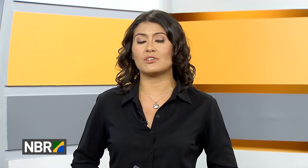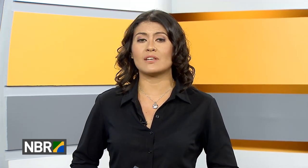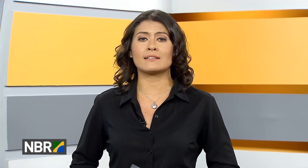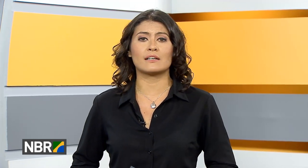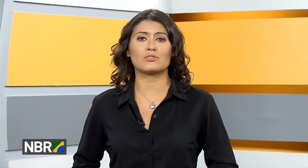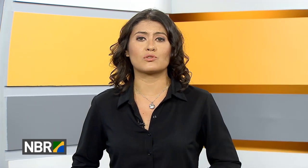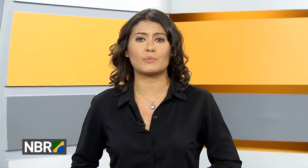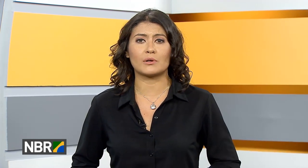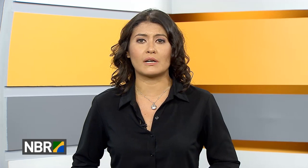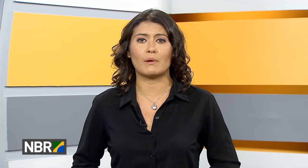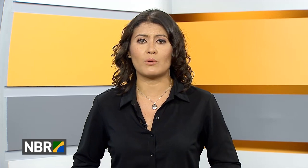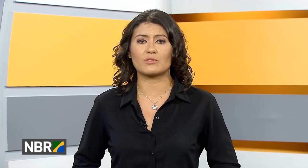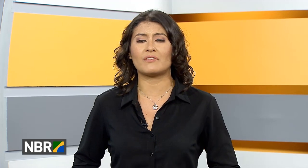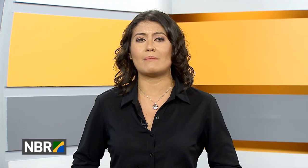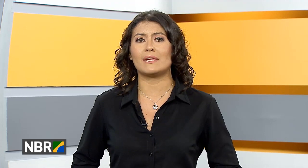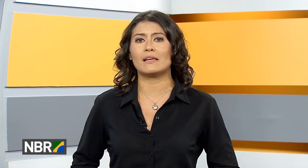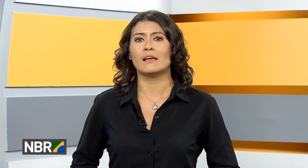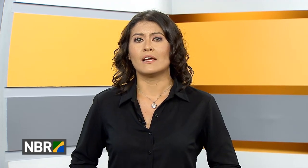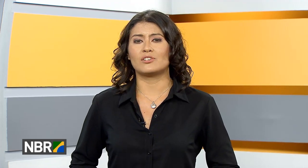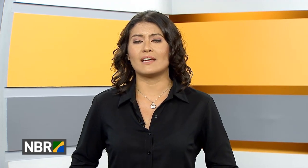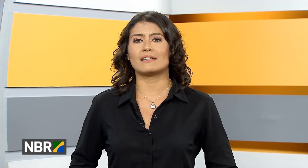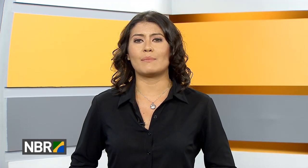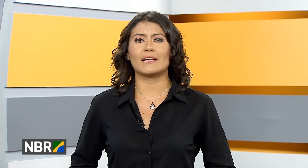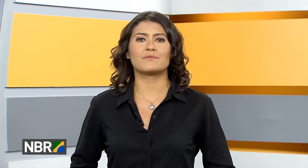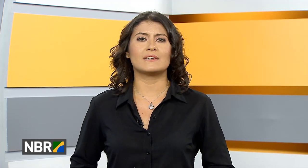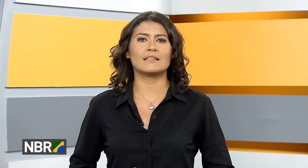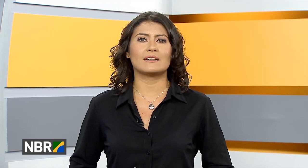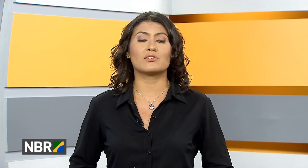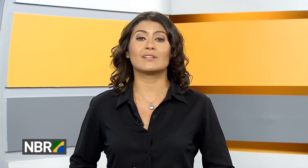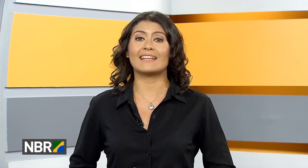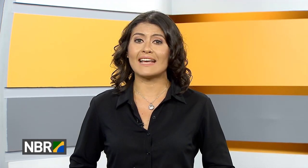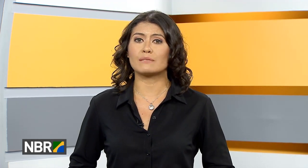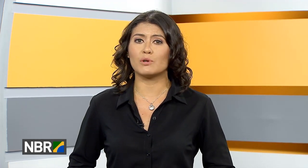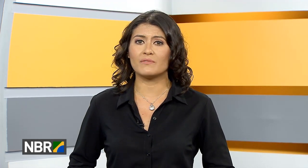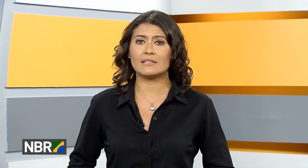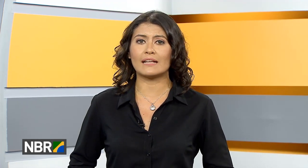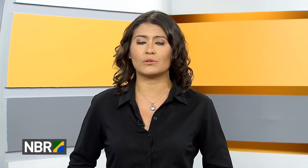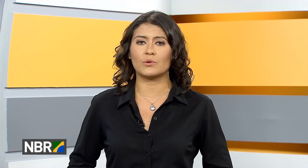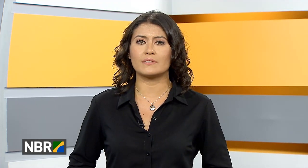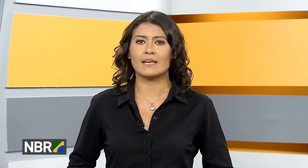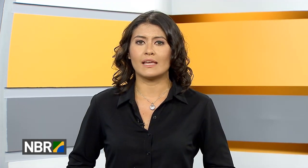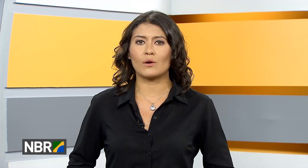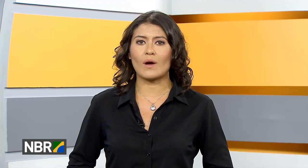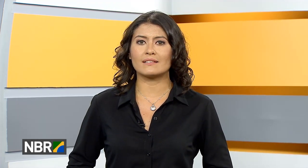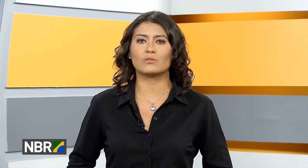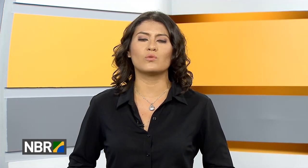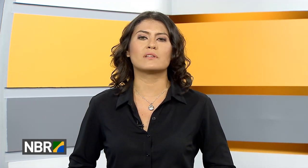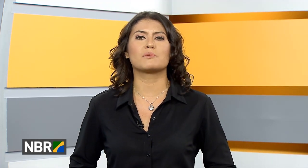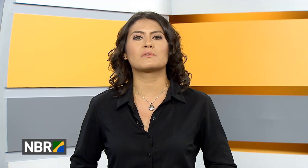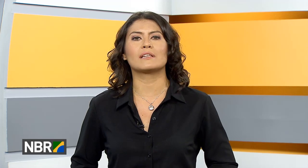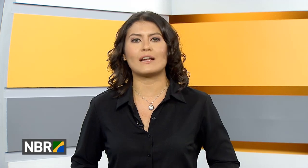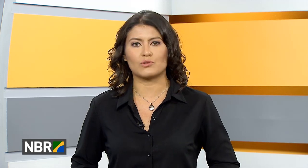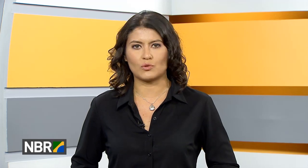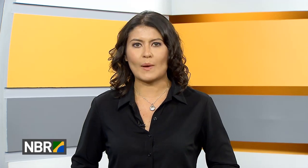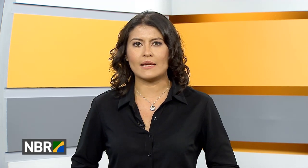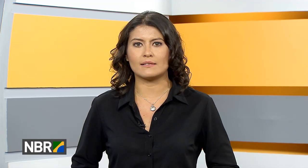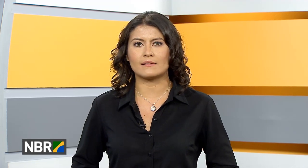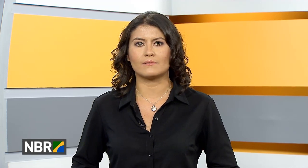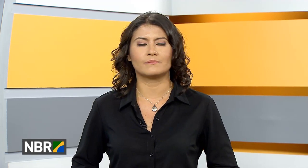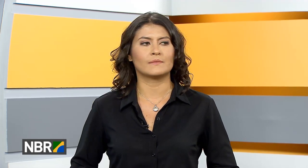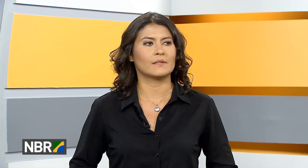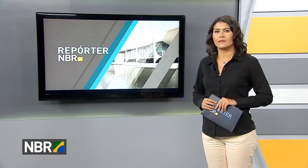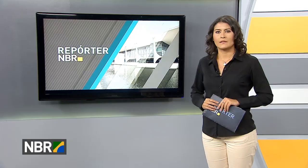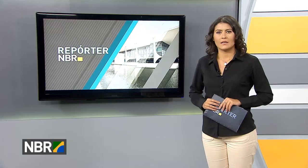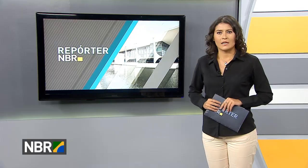infância e gestantes do programa Bolsa Família já recebem as visitas de 10 mil visitadores em quase 2 mil cidades do